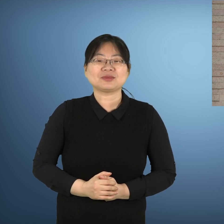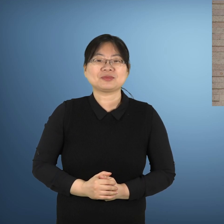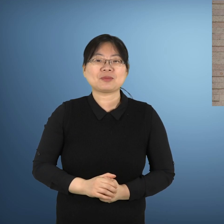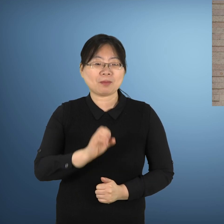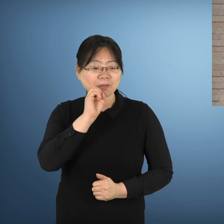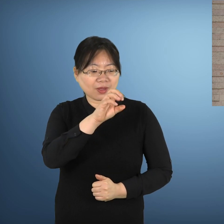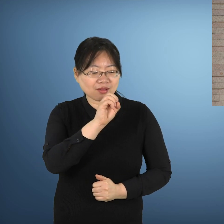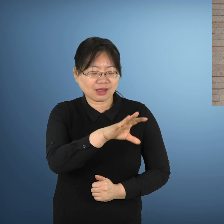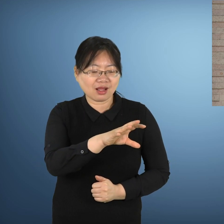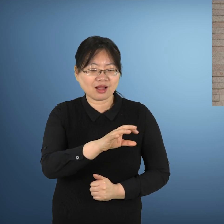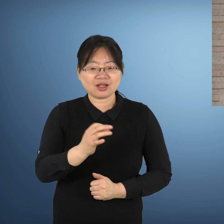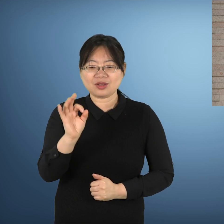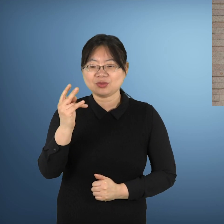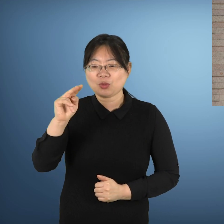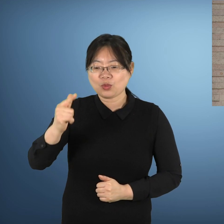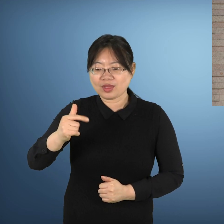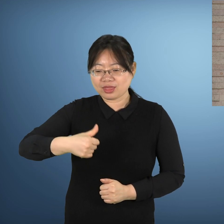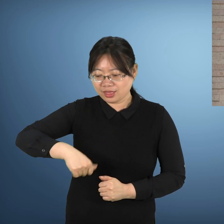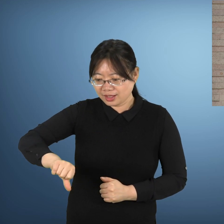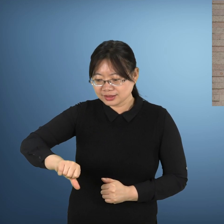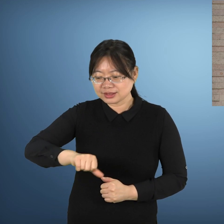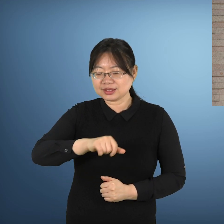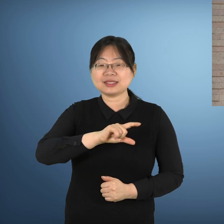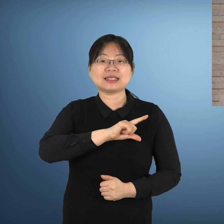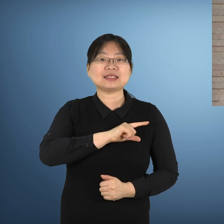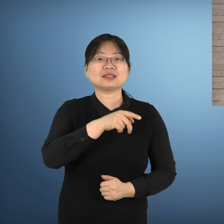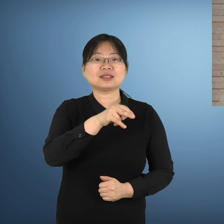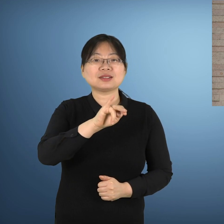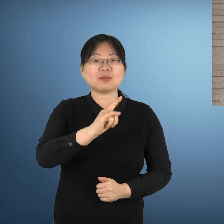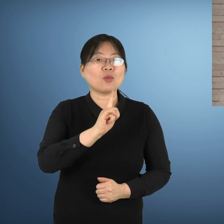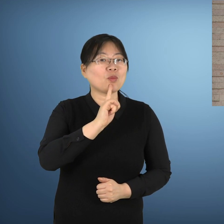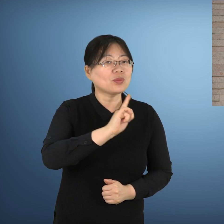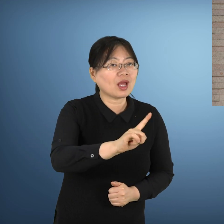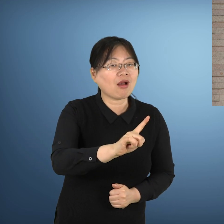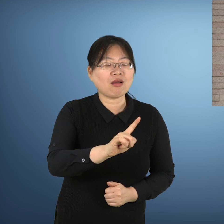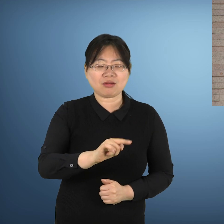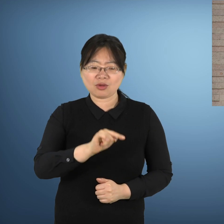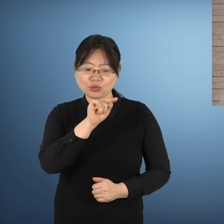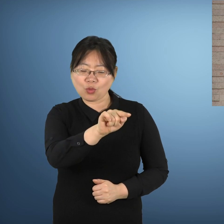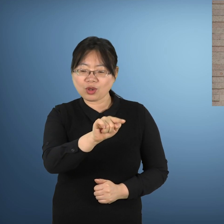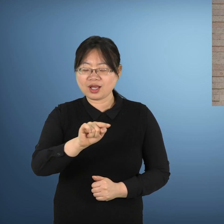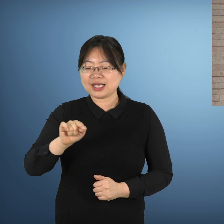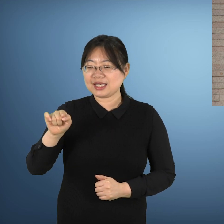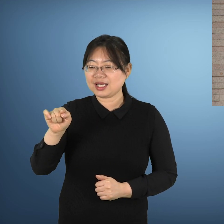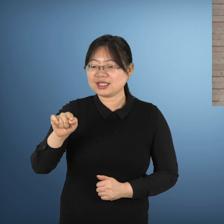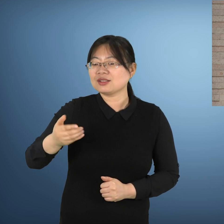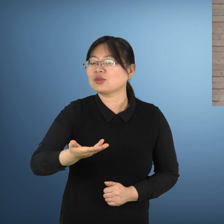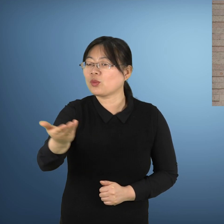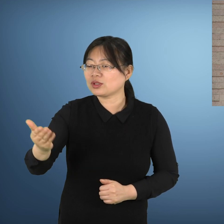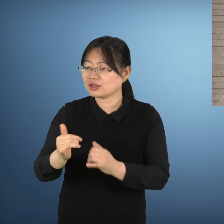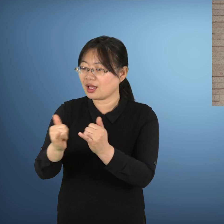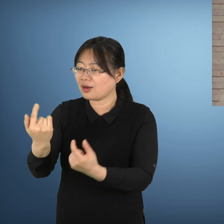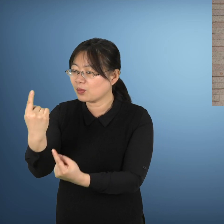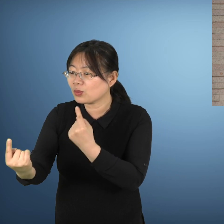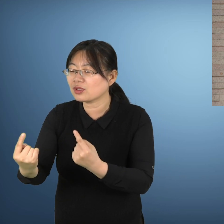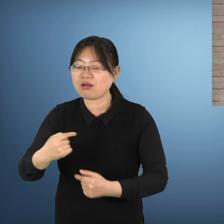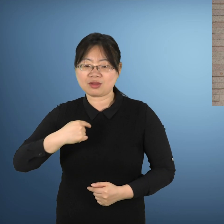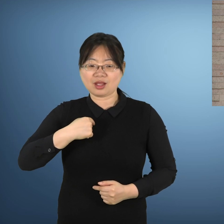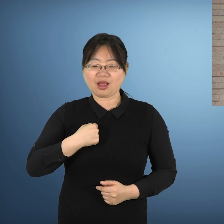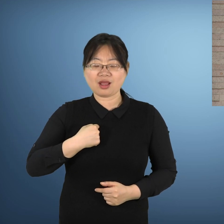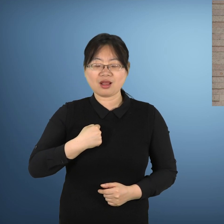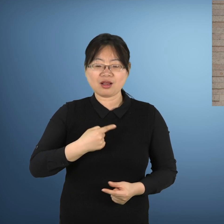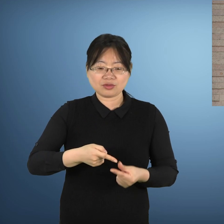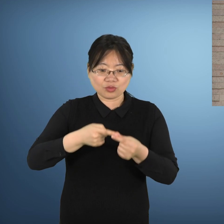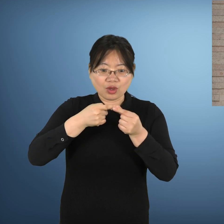이르시되 요한의 아들 시몬아, 내가 이 사람들보다 나를 더 사랑하느냐